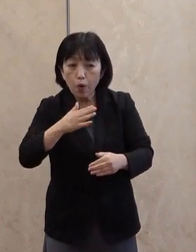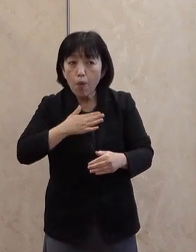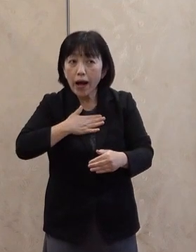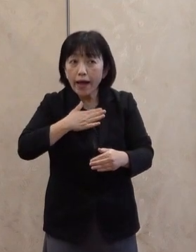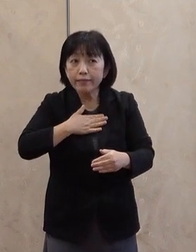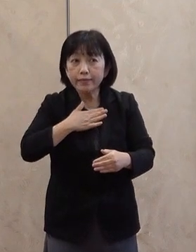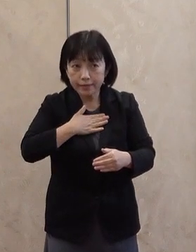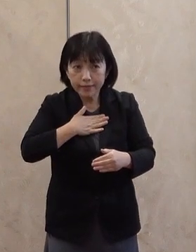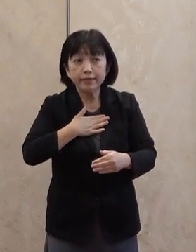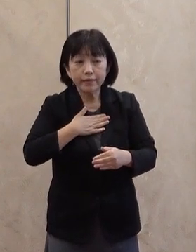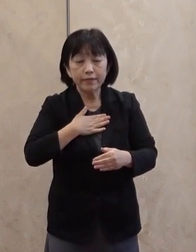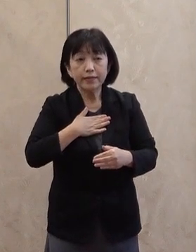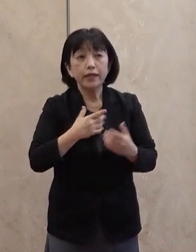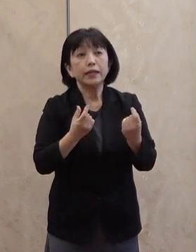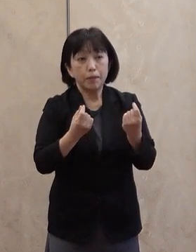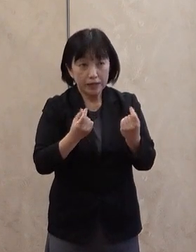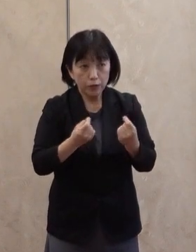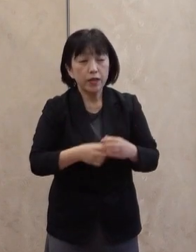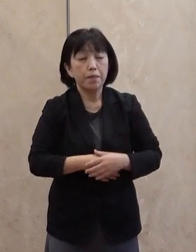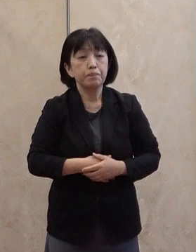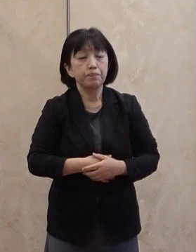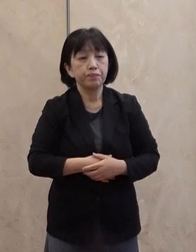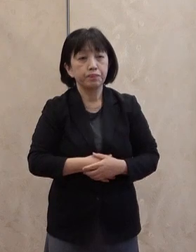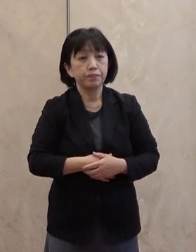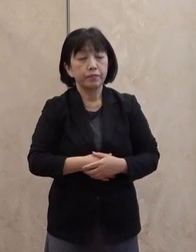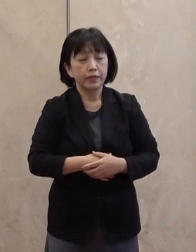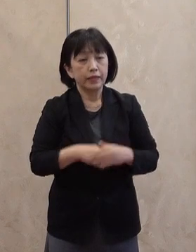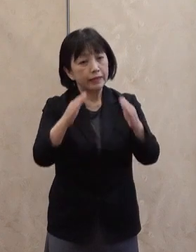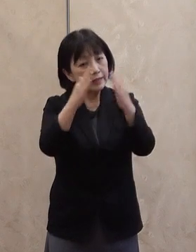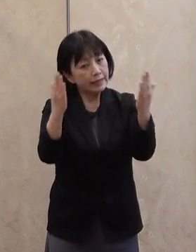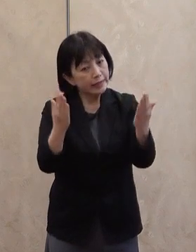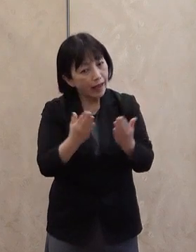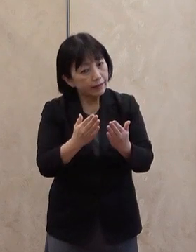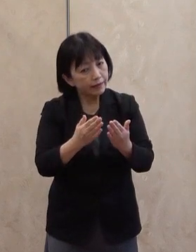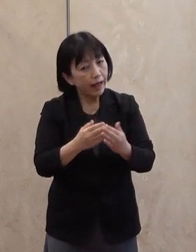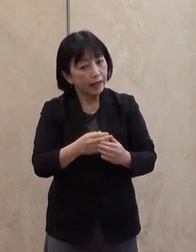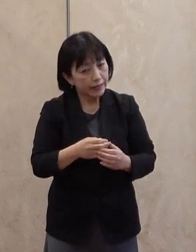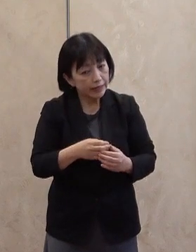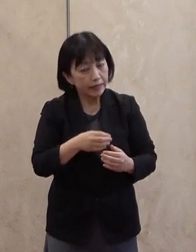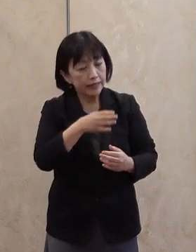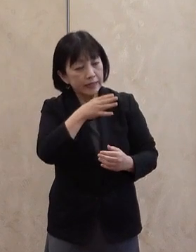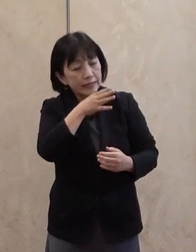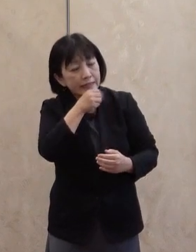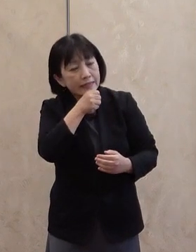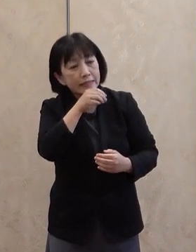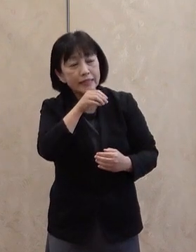見えてきたわけですね。あの大体どのくらいの年代が重症化するのか、